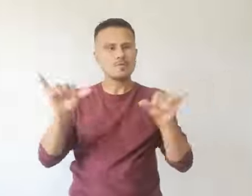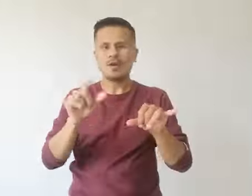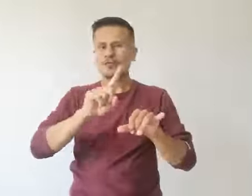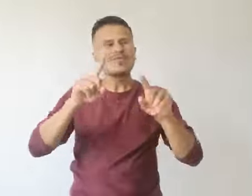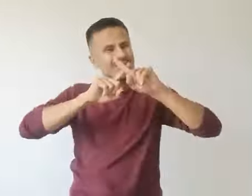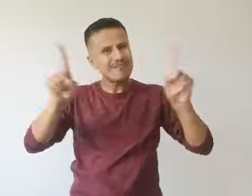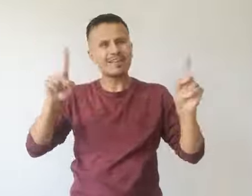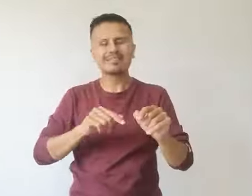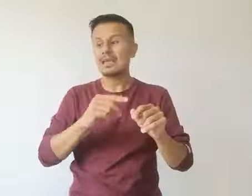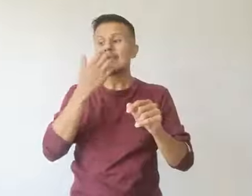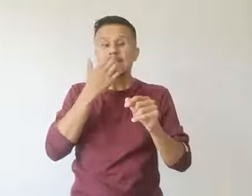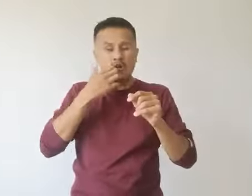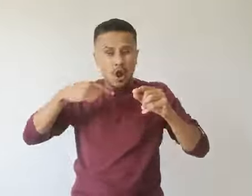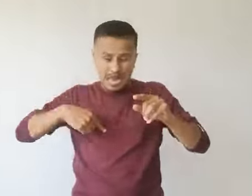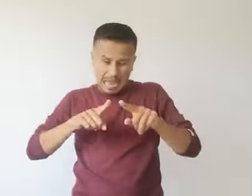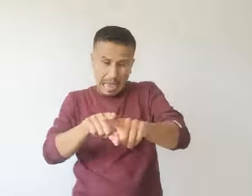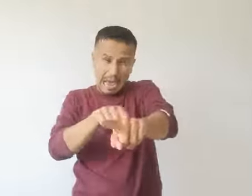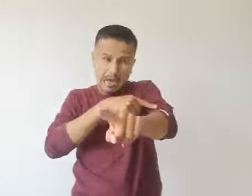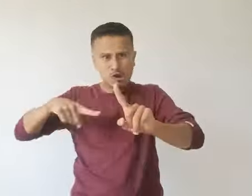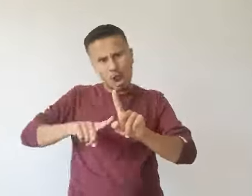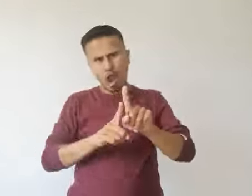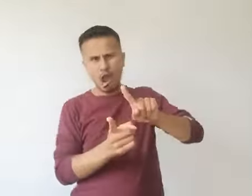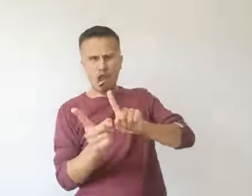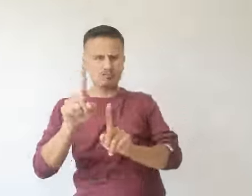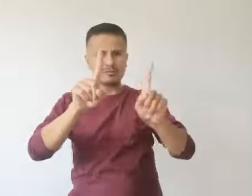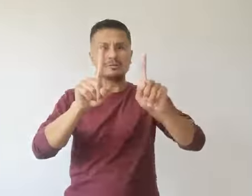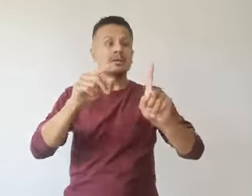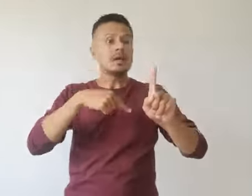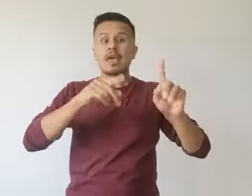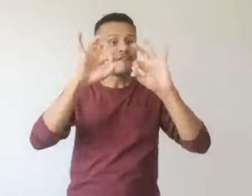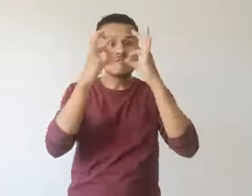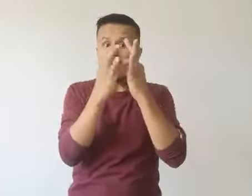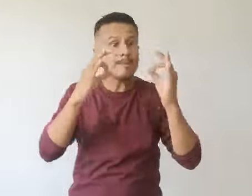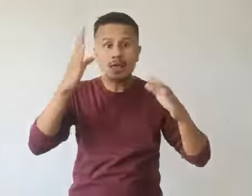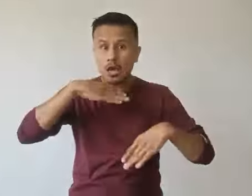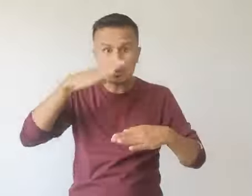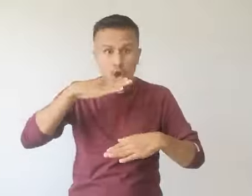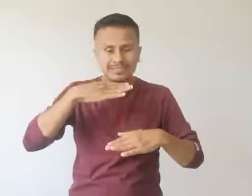que la posibilidad de que dos personas sin parentes obtengan ADN similares es imposible.